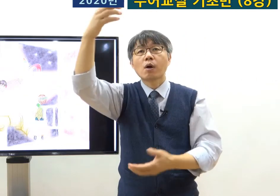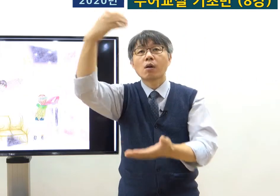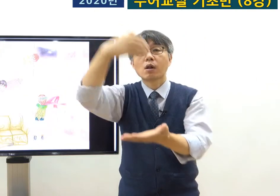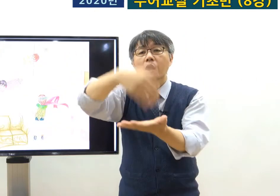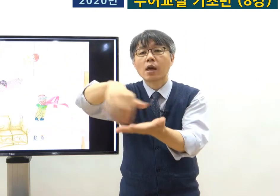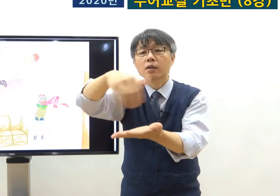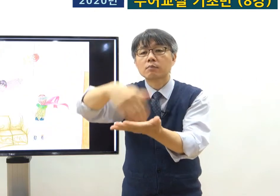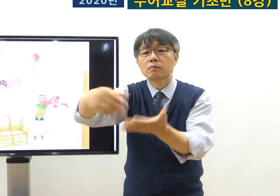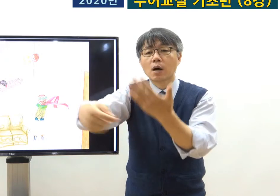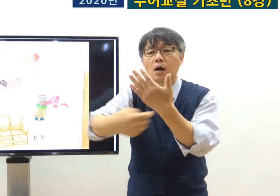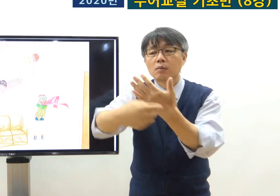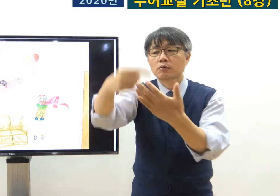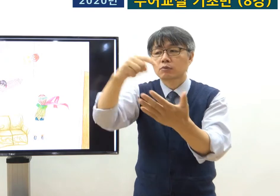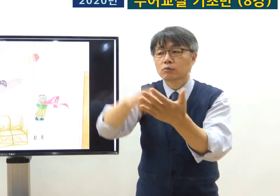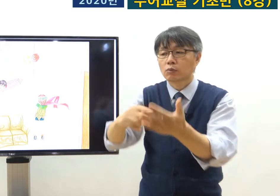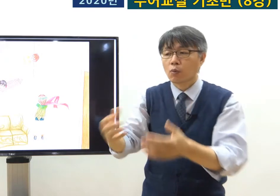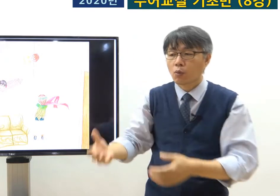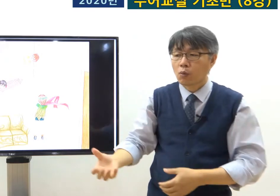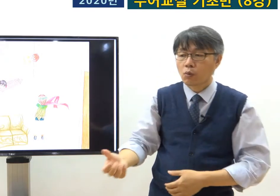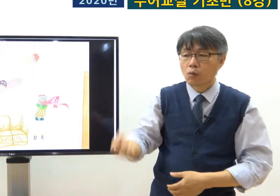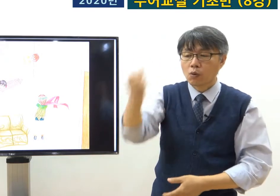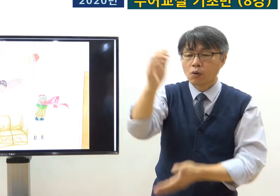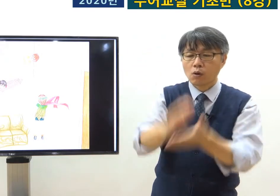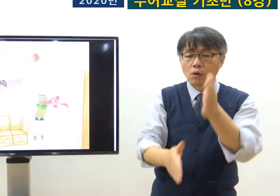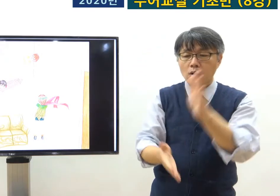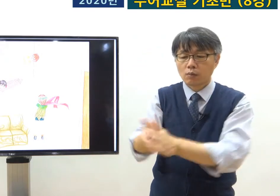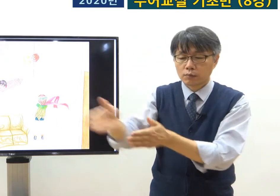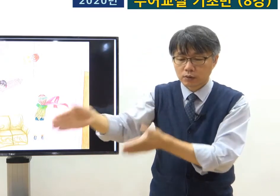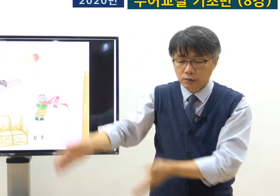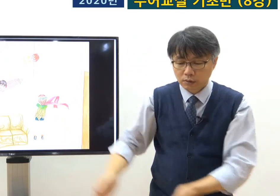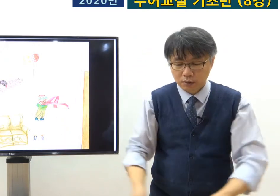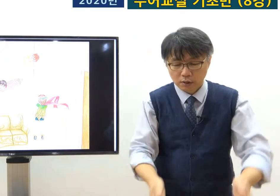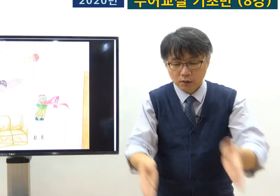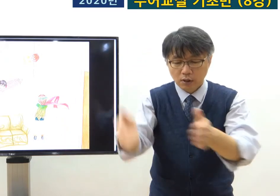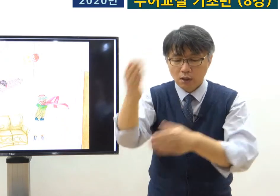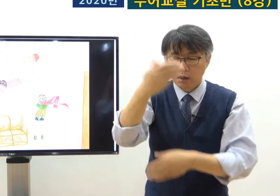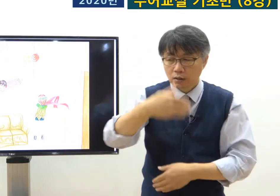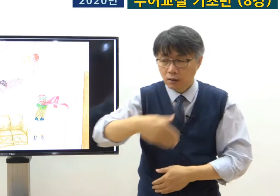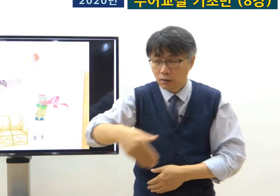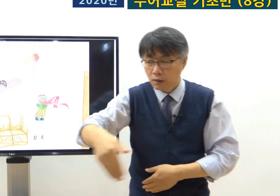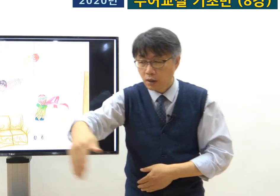없는 길 가려내